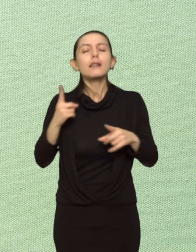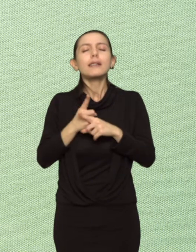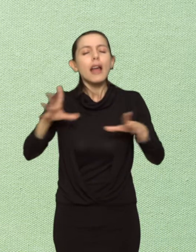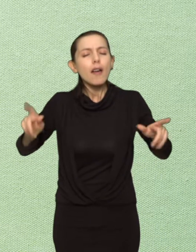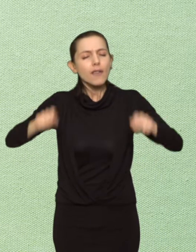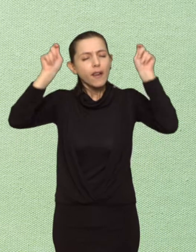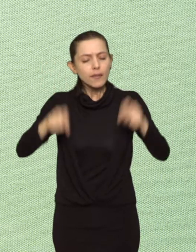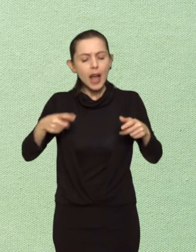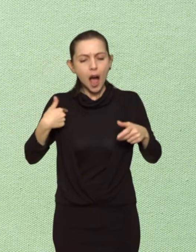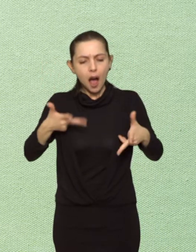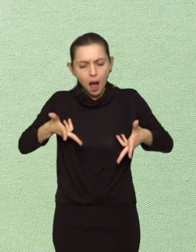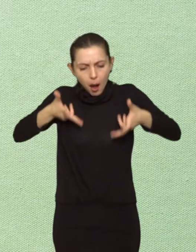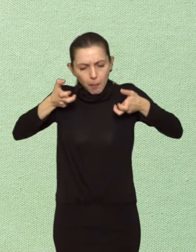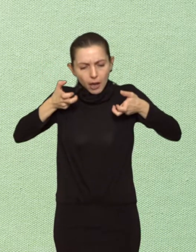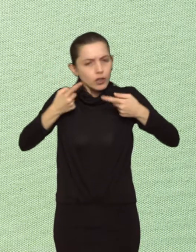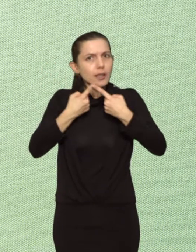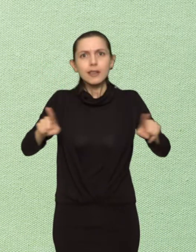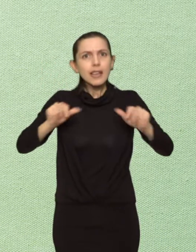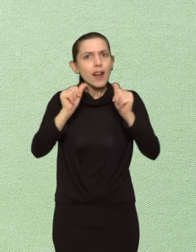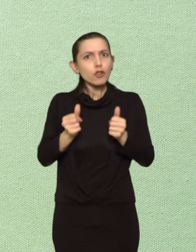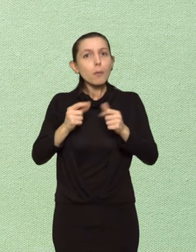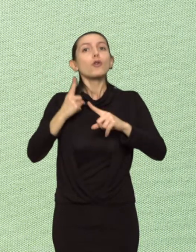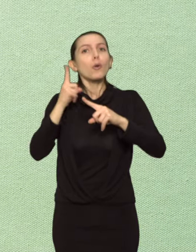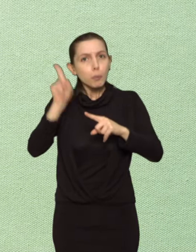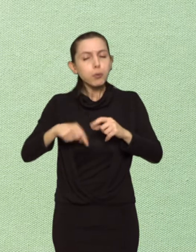ed agire in modo diverso. Certo.